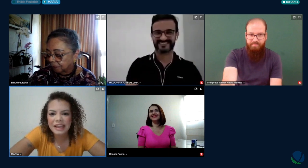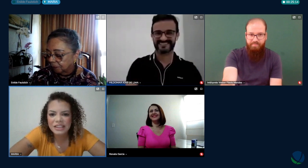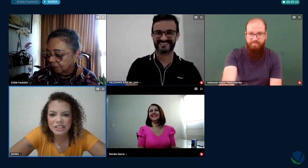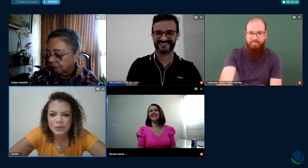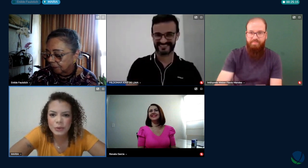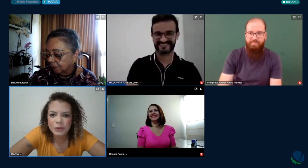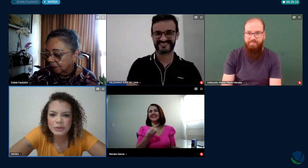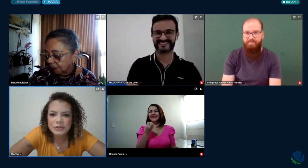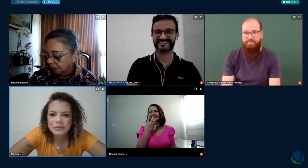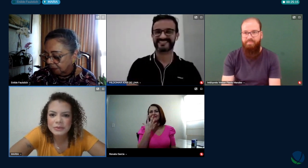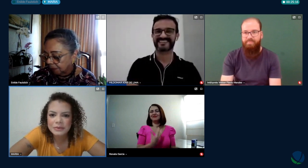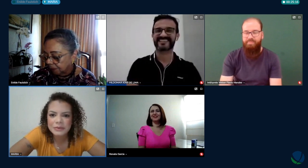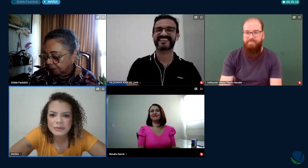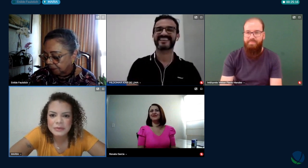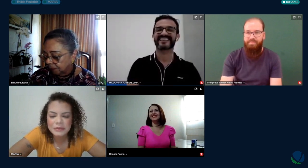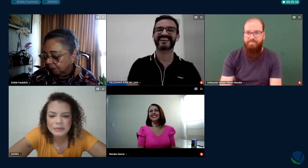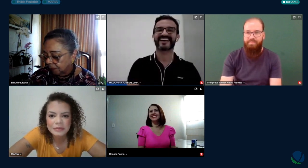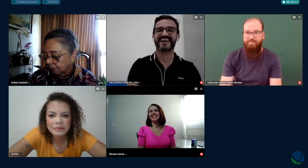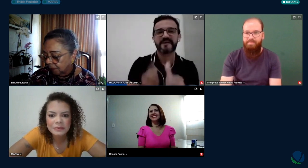Boa tarde a todos.